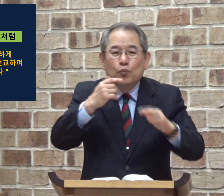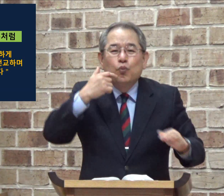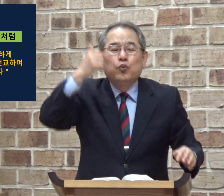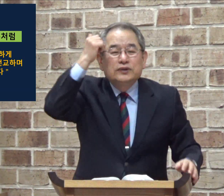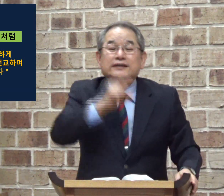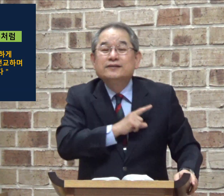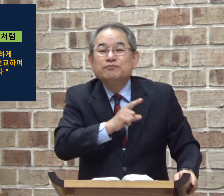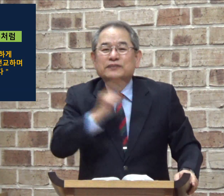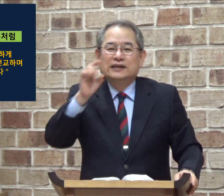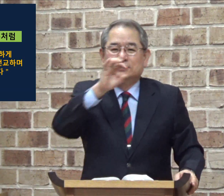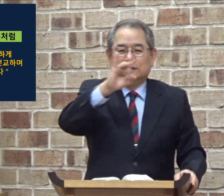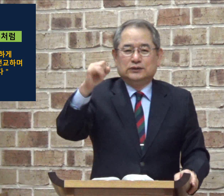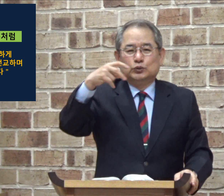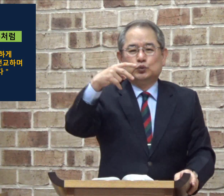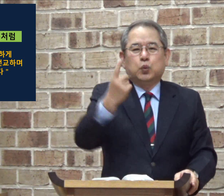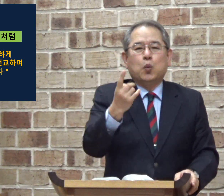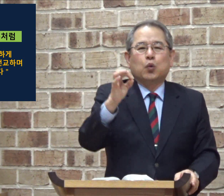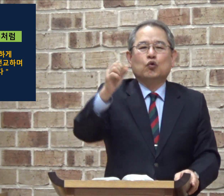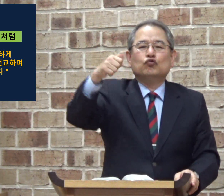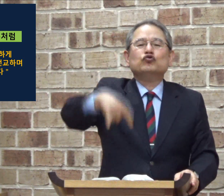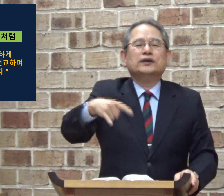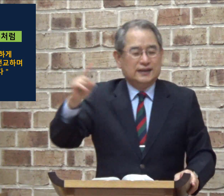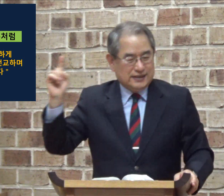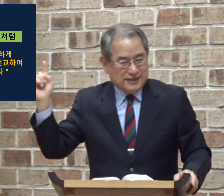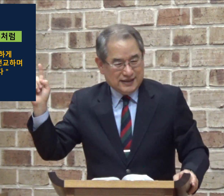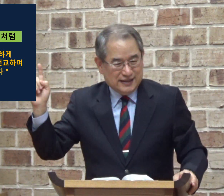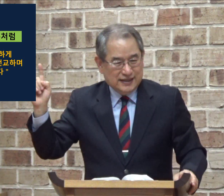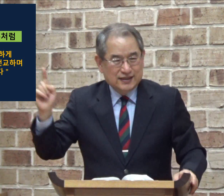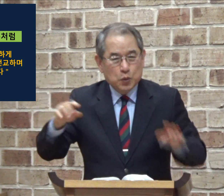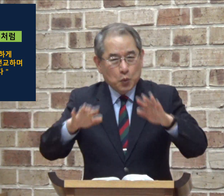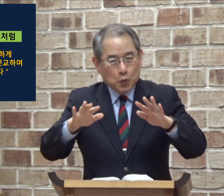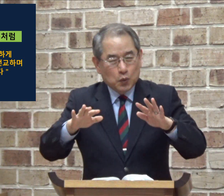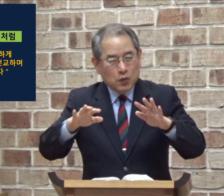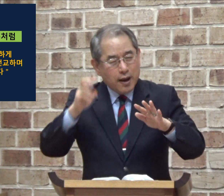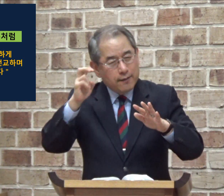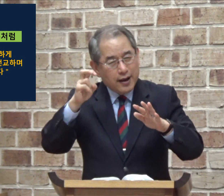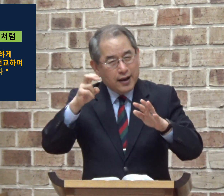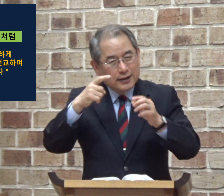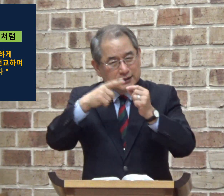아마 3대 목사님이신데 항상 입버릇처럼 이렇게 말씀하셨습니다. 불편하게 삽시다.